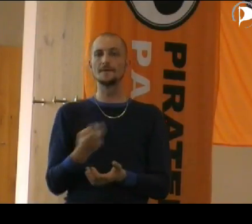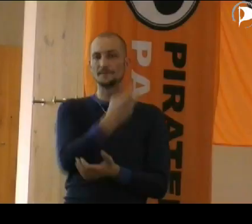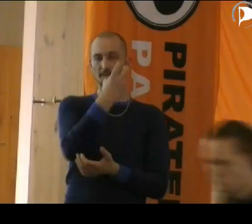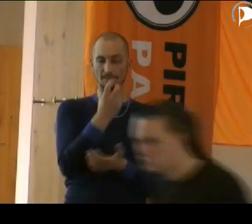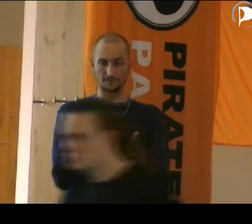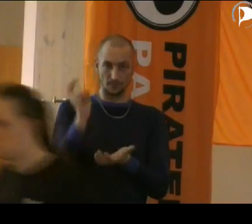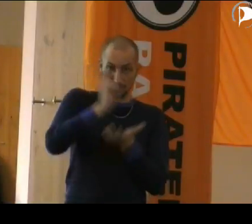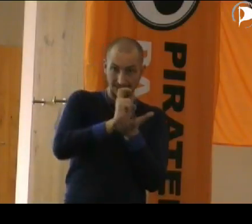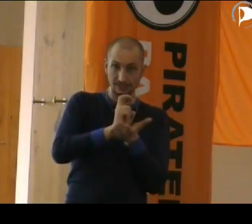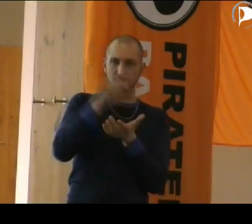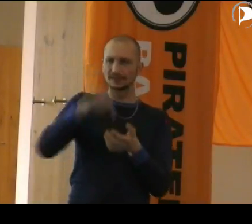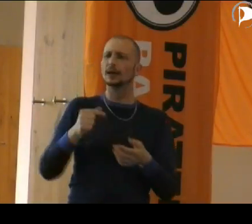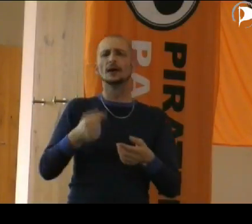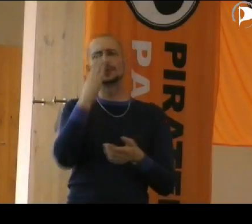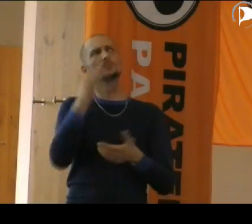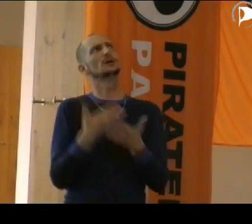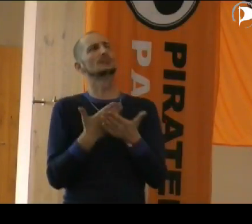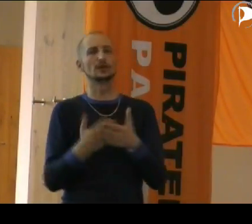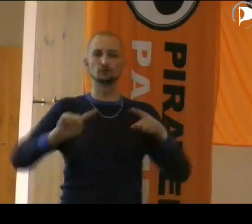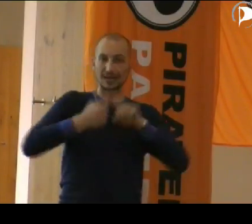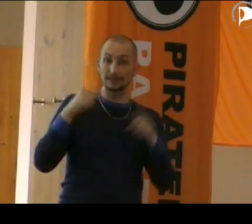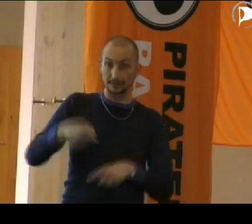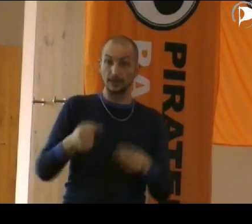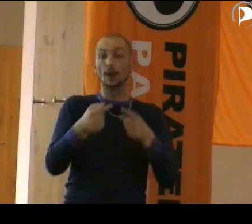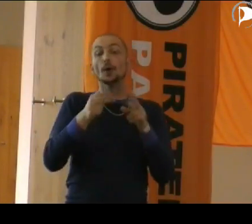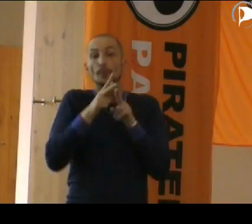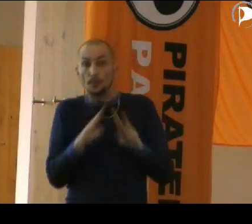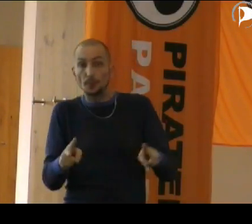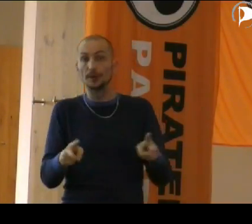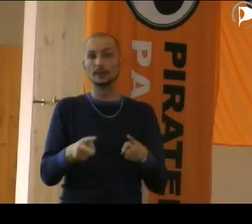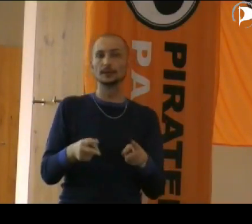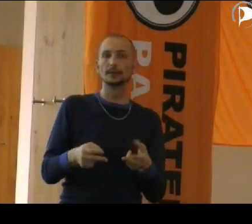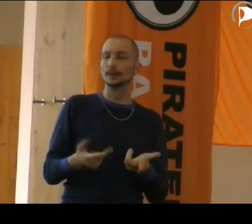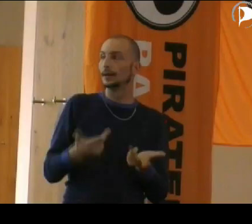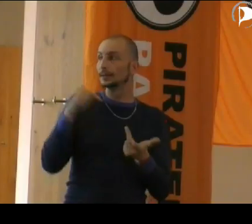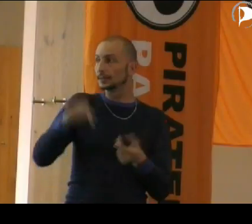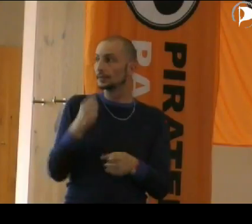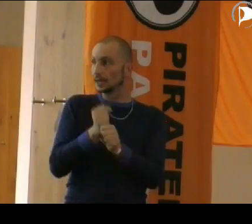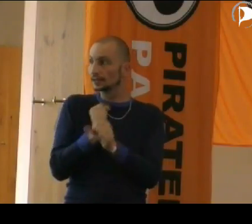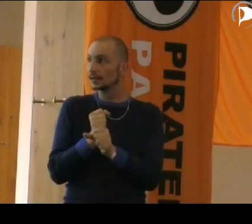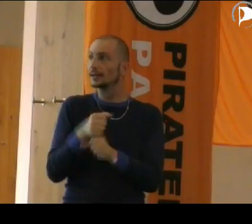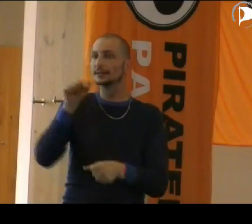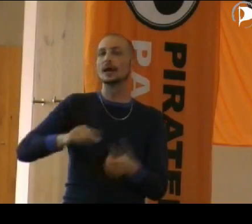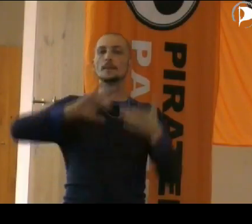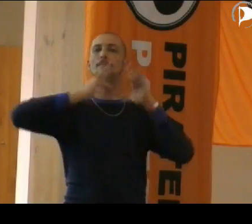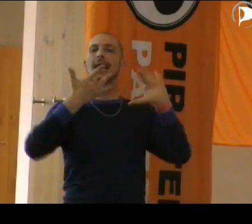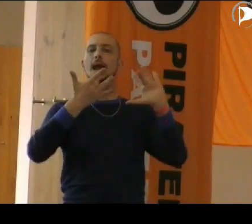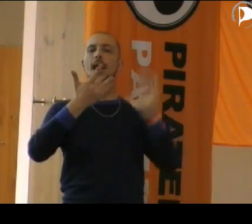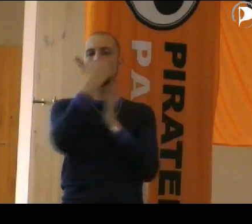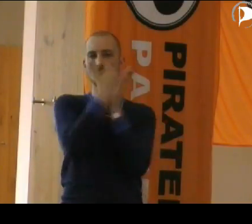der piraten zu schlichten ja glaube ich weil ich glaube dass ich in einigen stellen im abend der welt in lichten